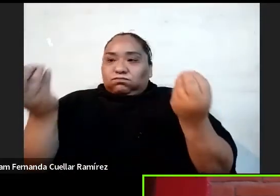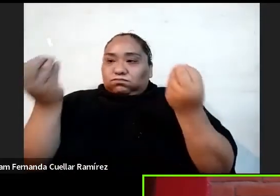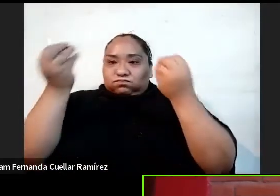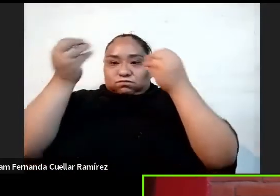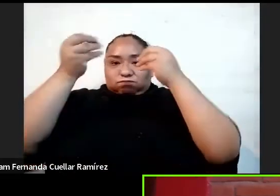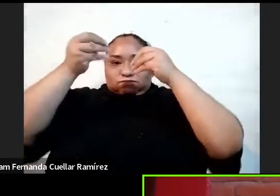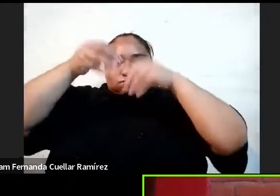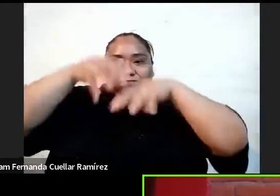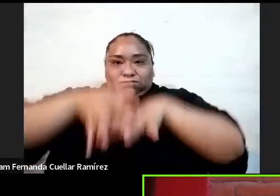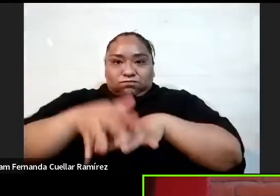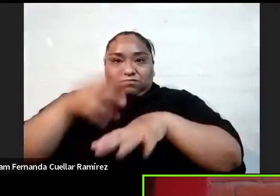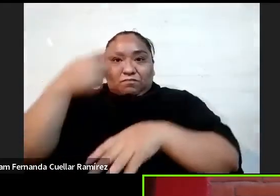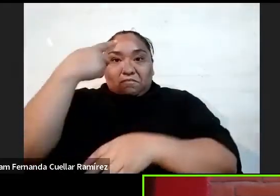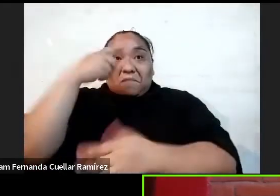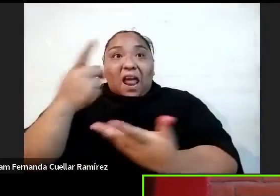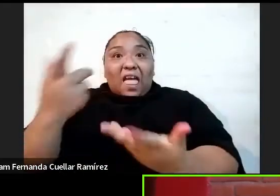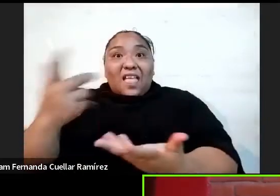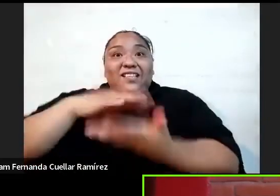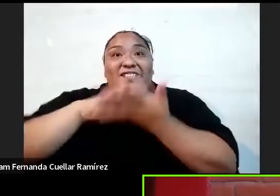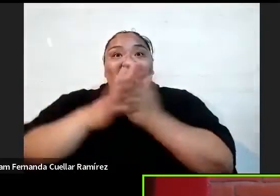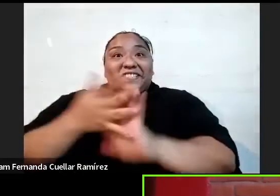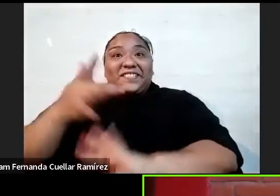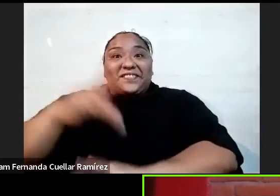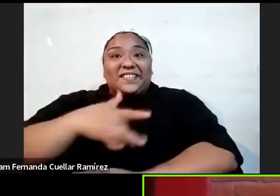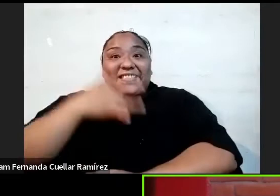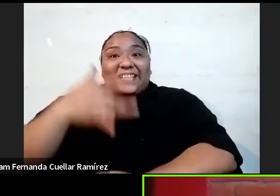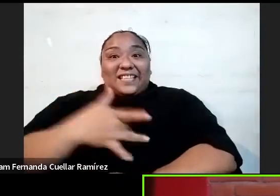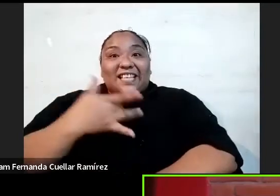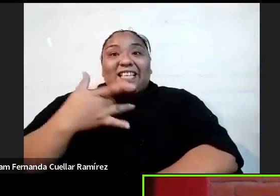lo que soy ahorita, que me considero como la drag poeta.